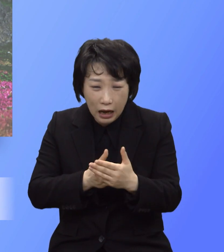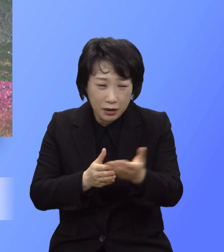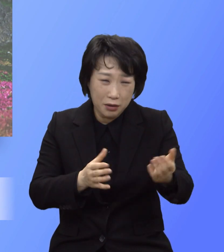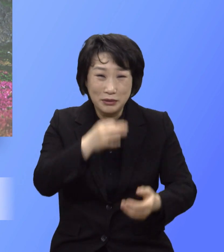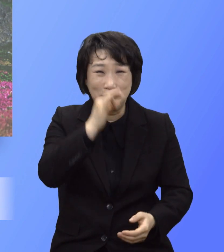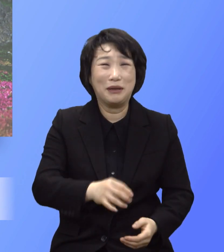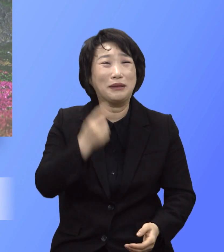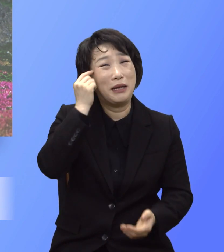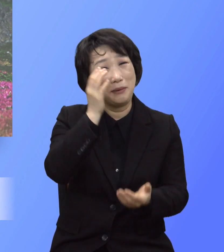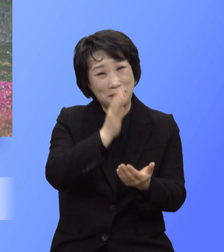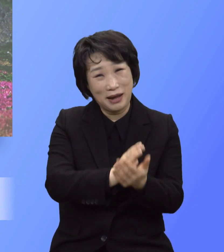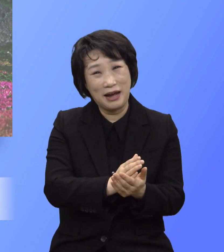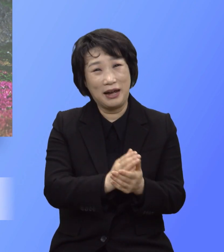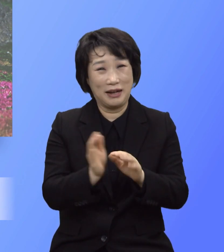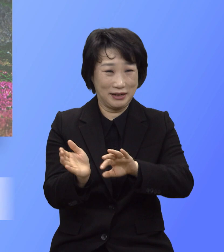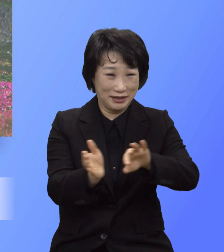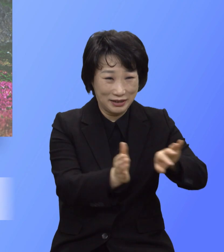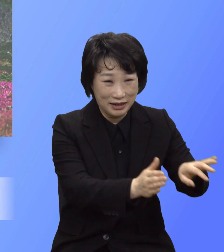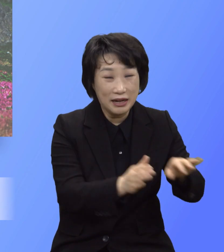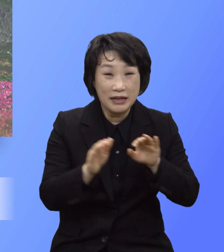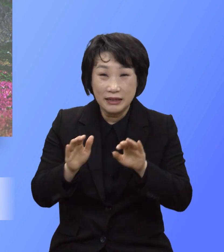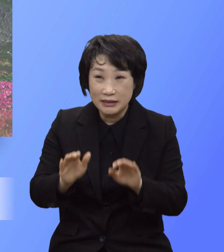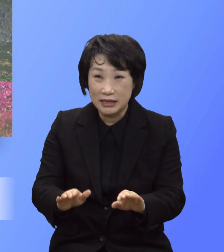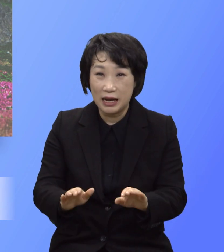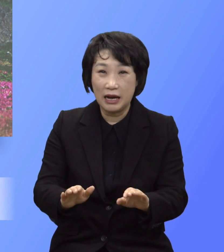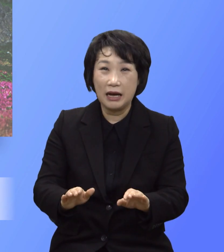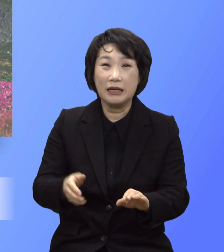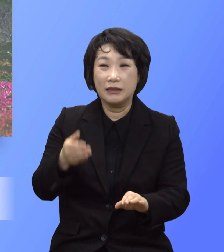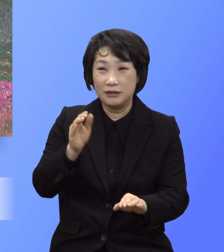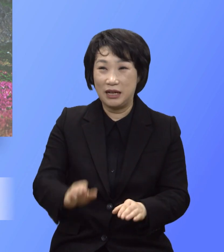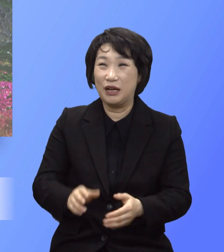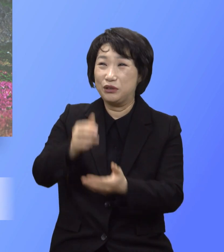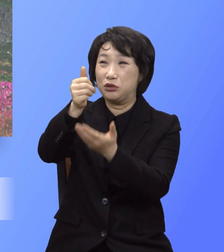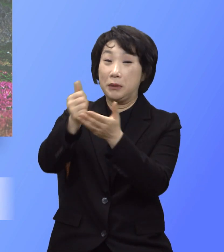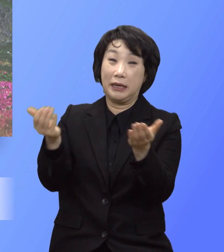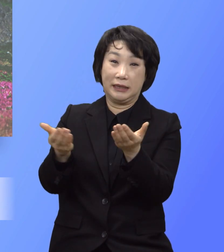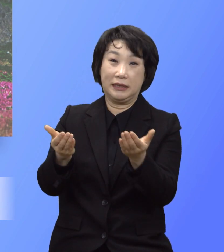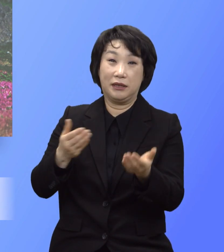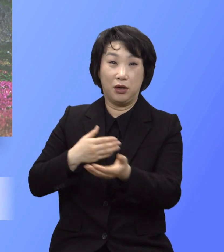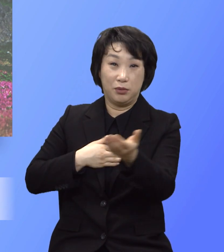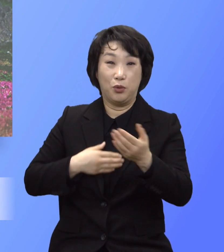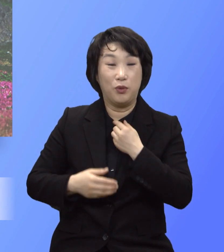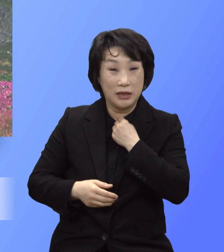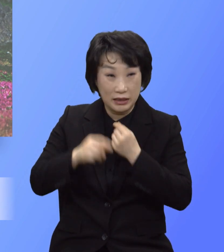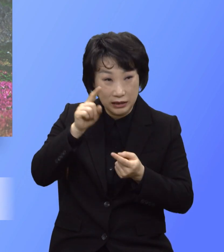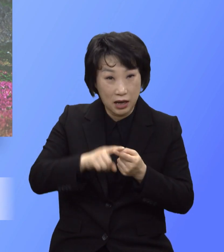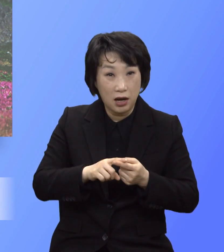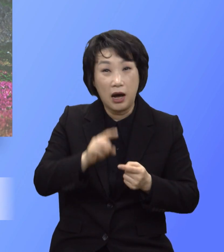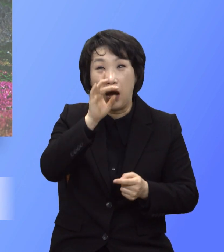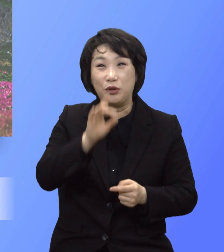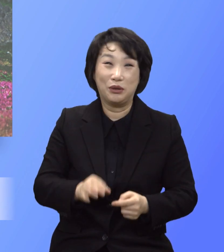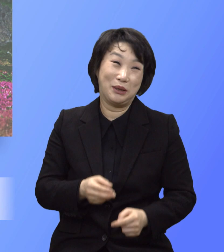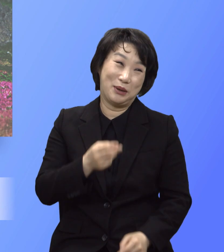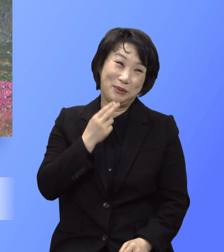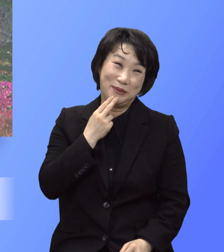된다고 힘들어하지 말고 그러나 주님의 일은 내 마음대로 안 되는 게